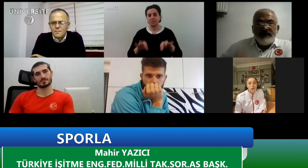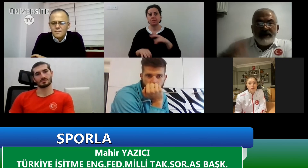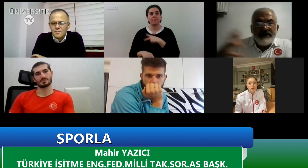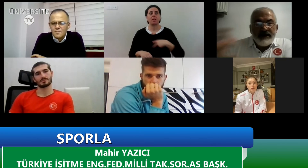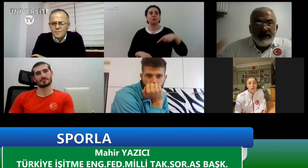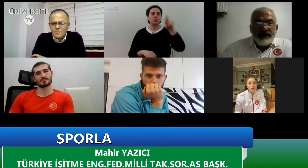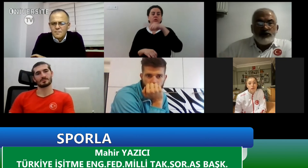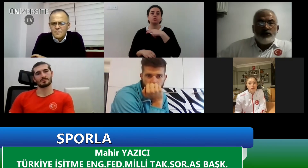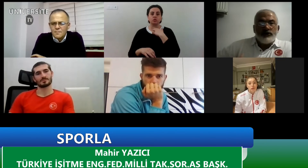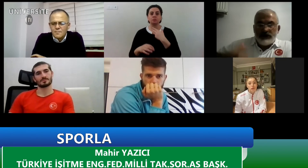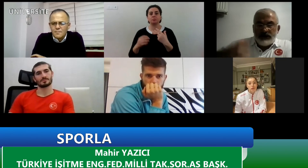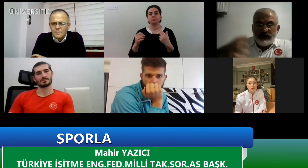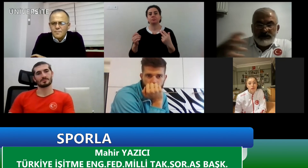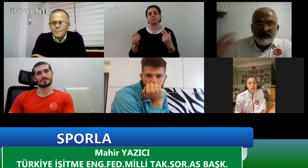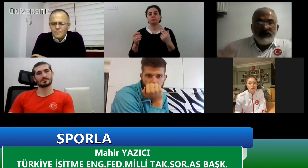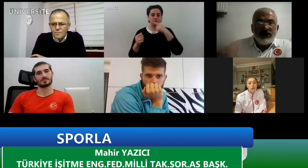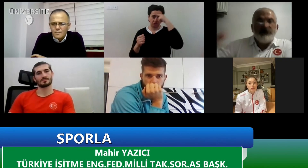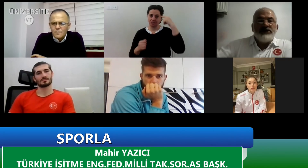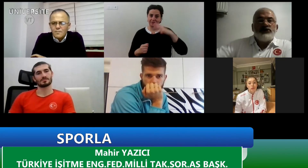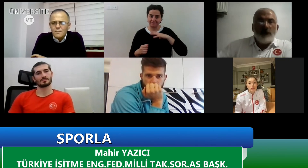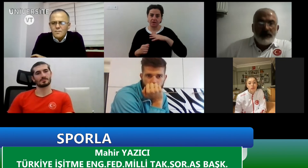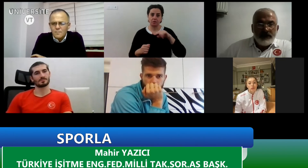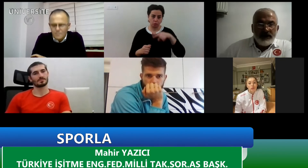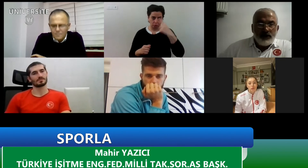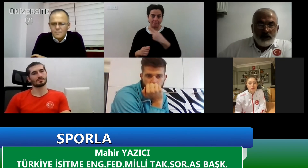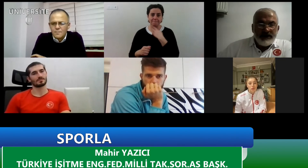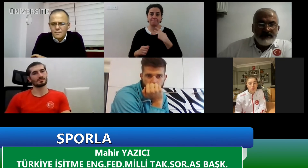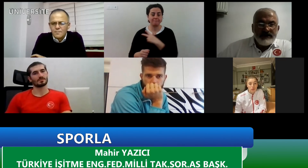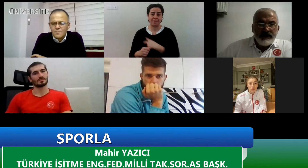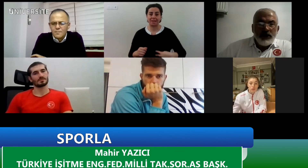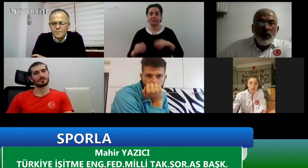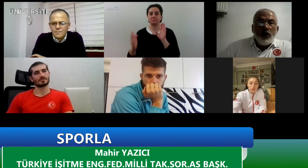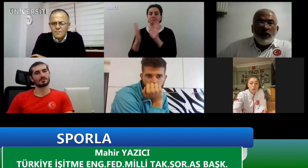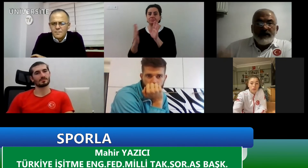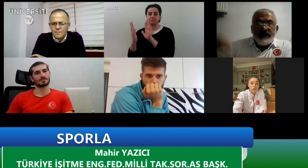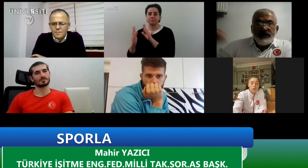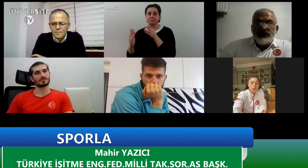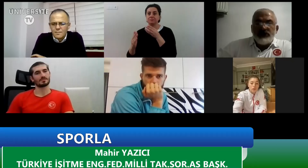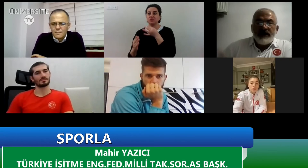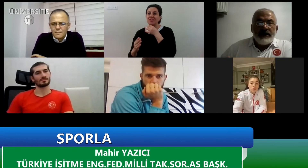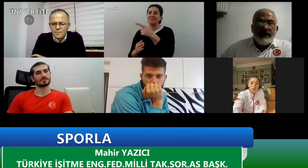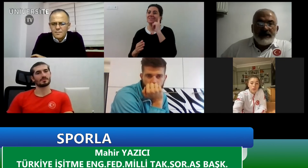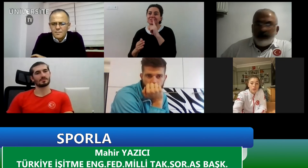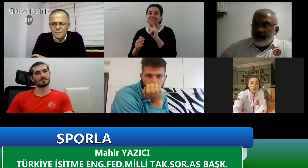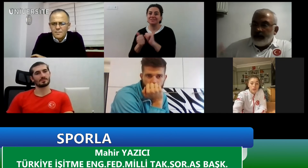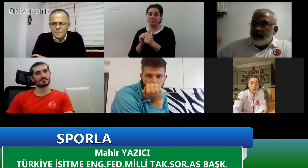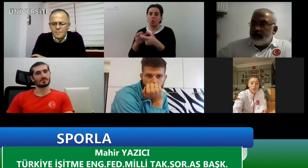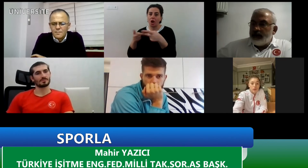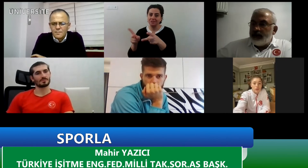Biz belediyelerle çok sıkı haşin neşir olmalıyız ki oradan işitme